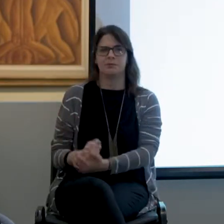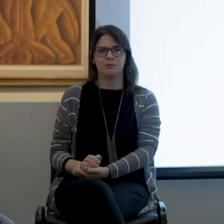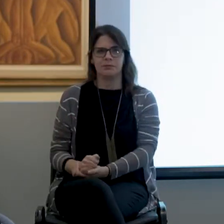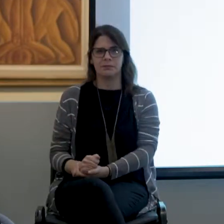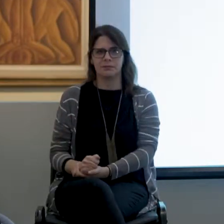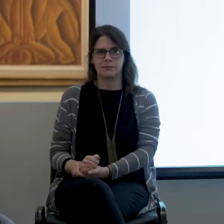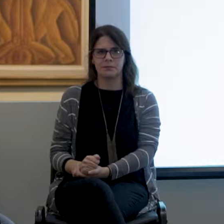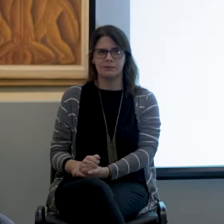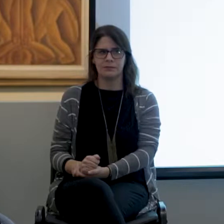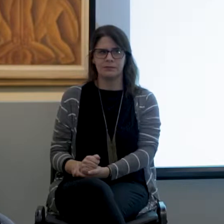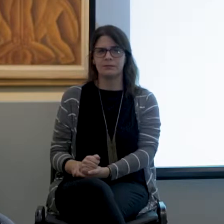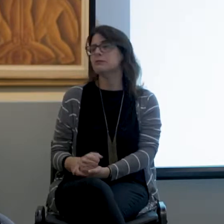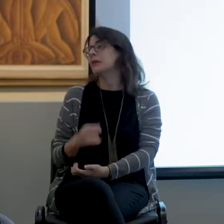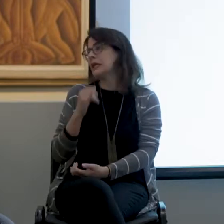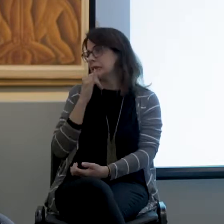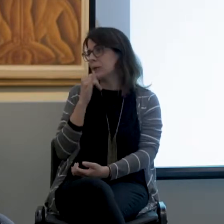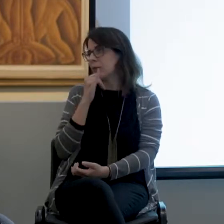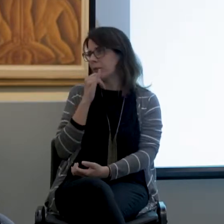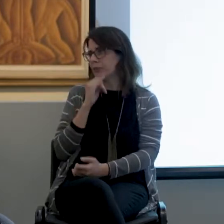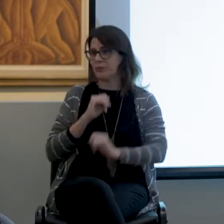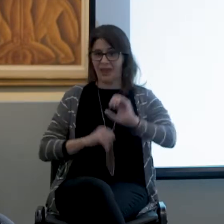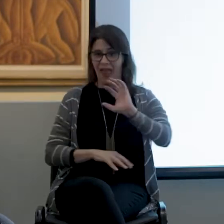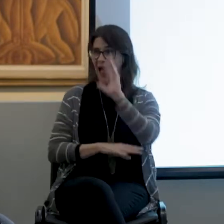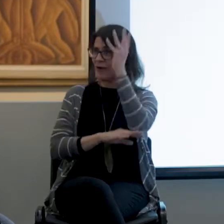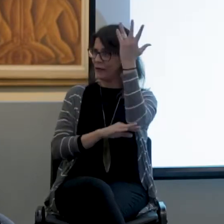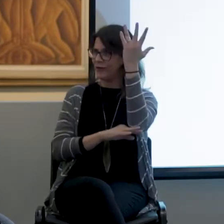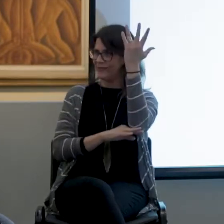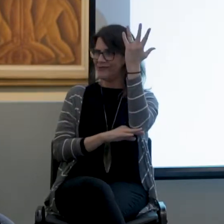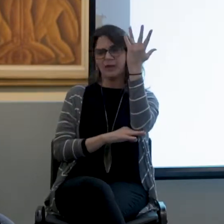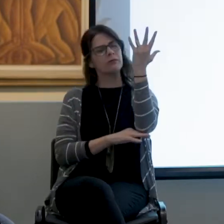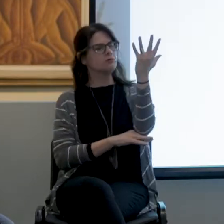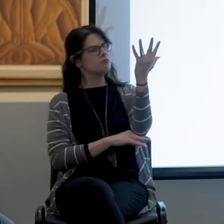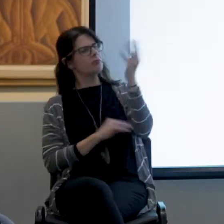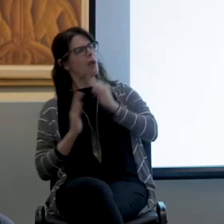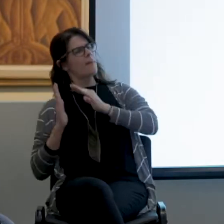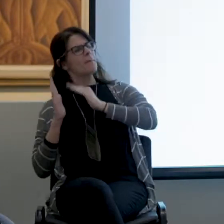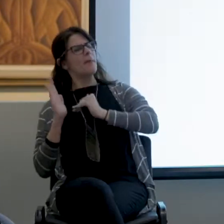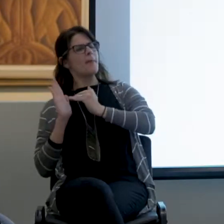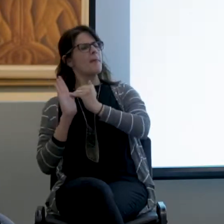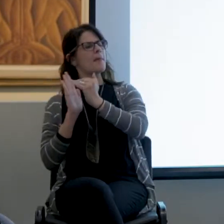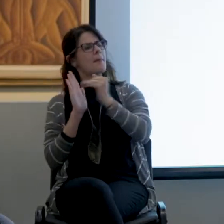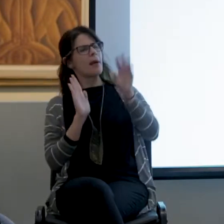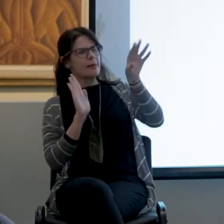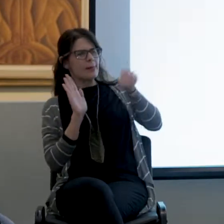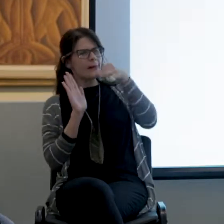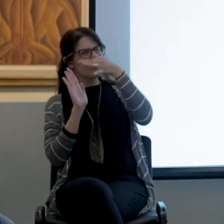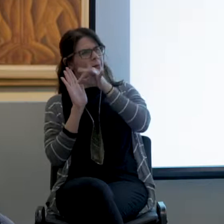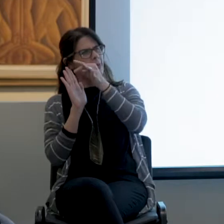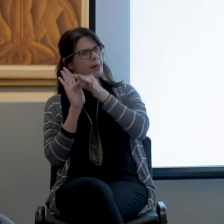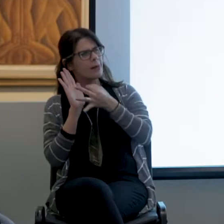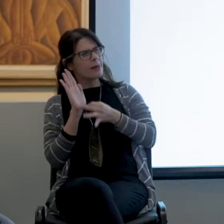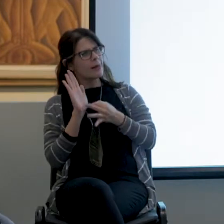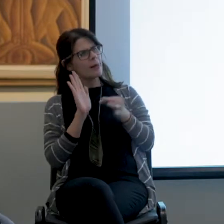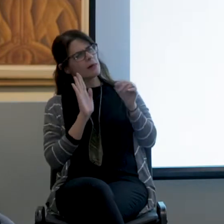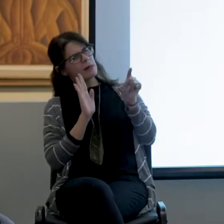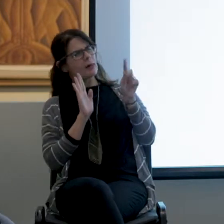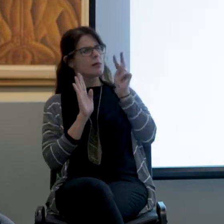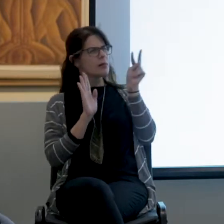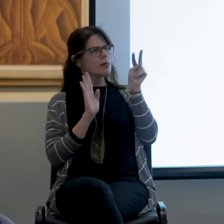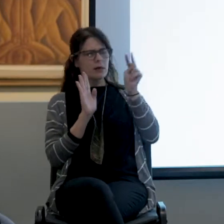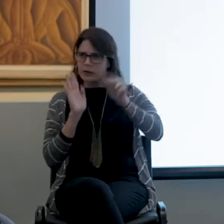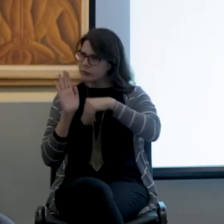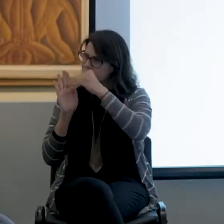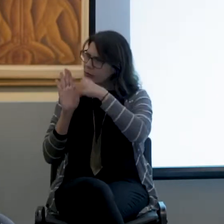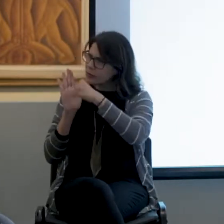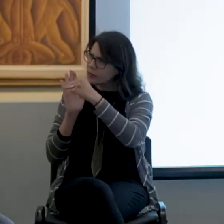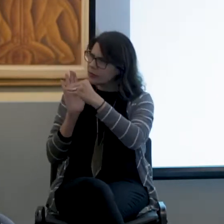A pintura de uma árvore é a cópia de uma árvore que, por sua vez, é a cópia da árvore perfeita que existe no mundo das coisas perfeitas.